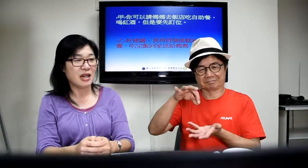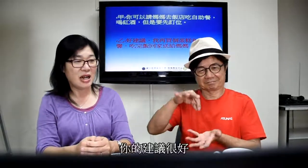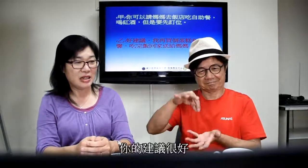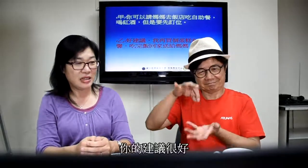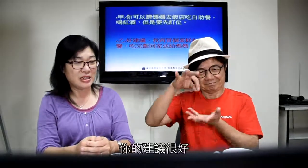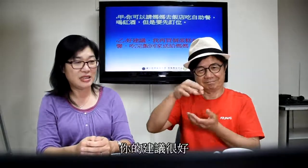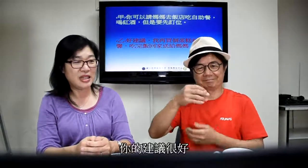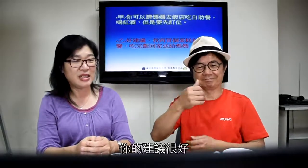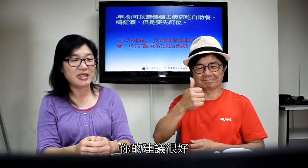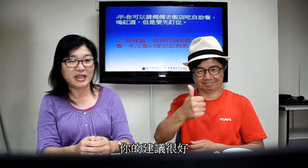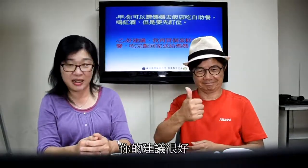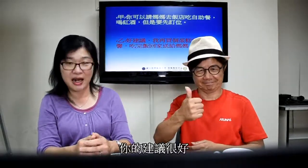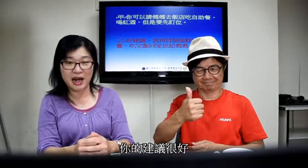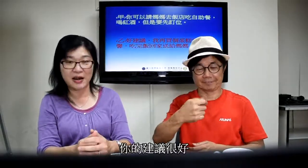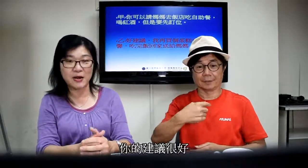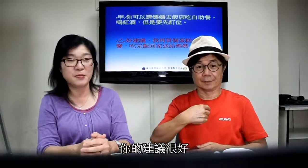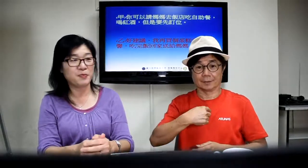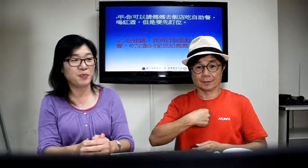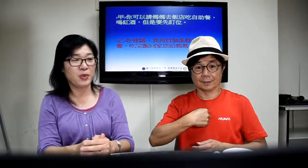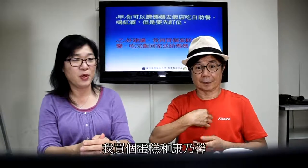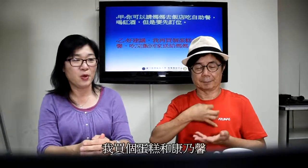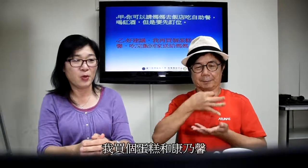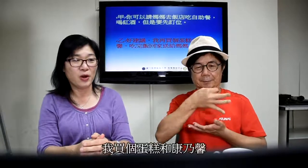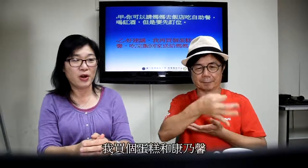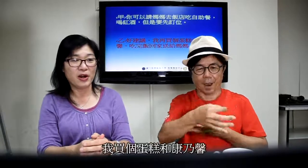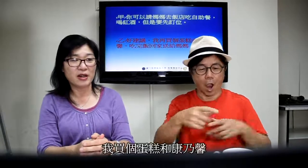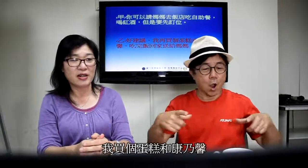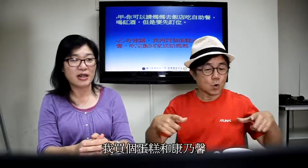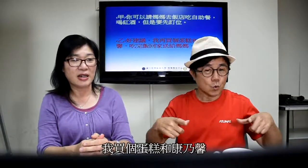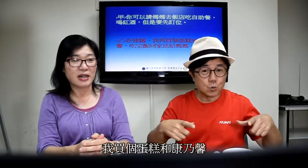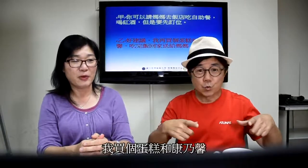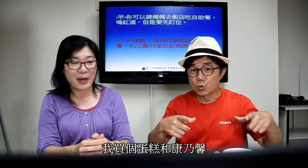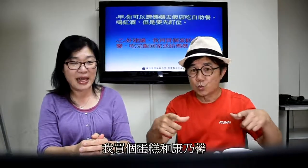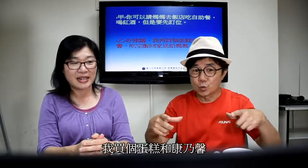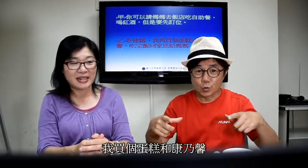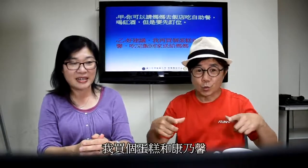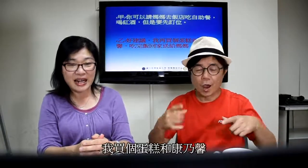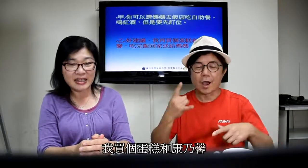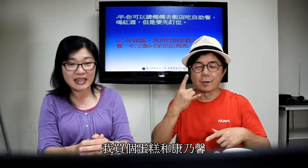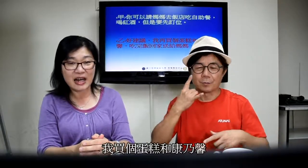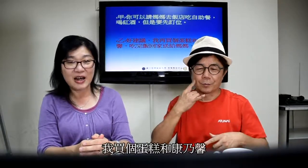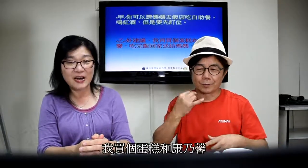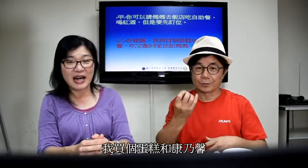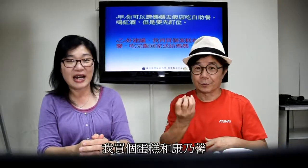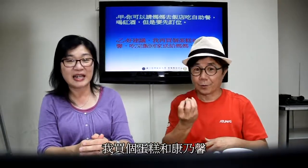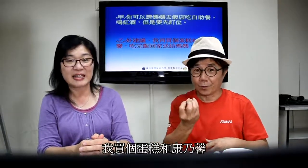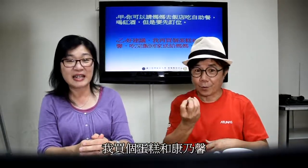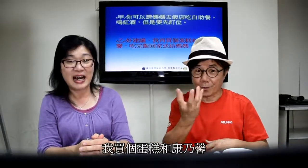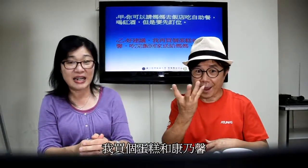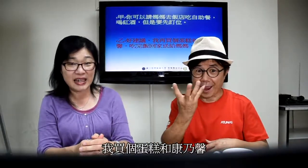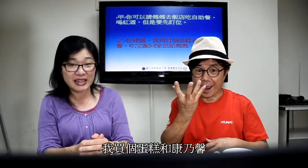你的建议很好，我买个蛋糕和康乃